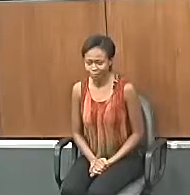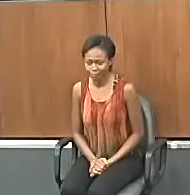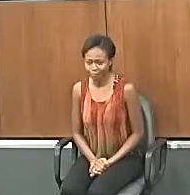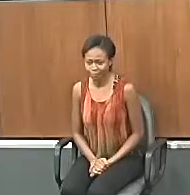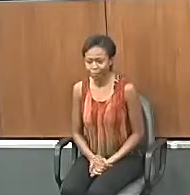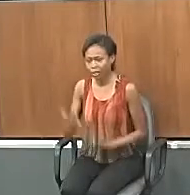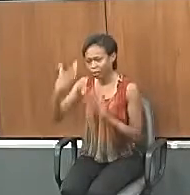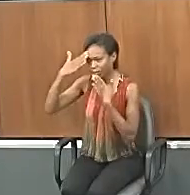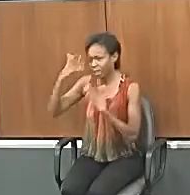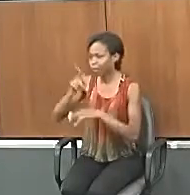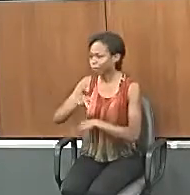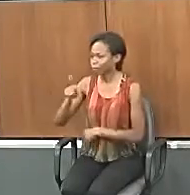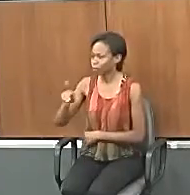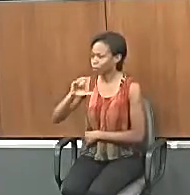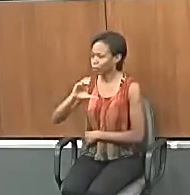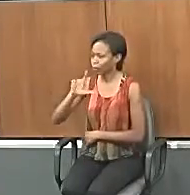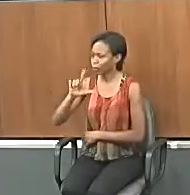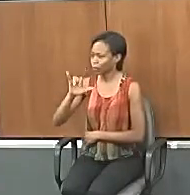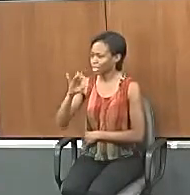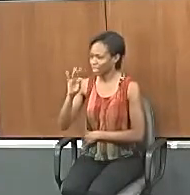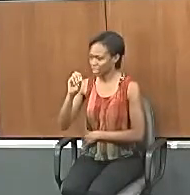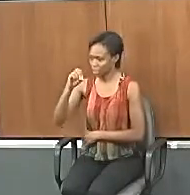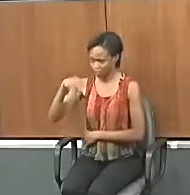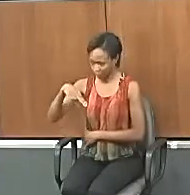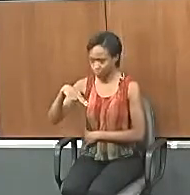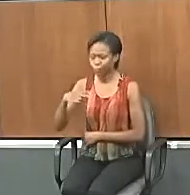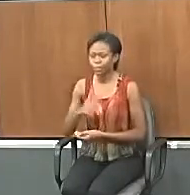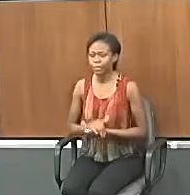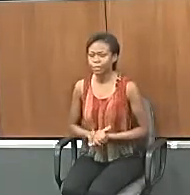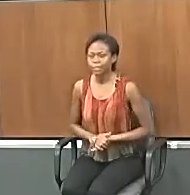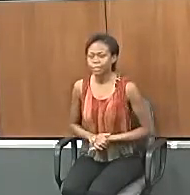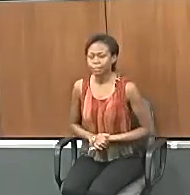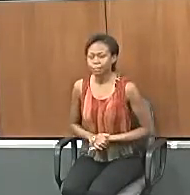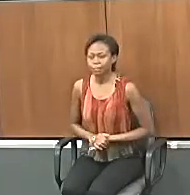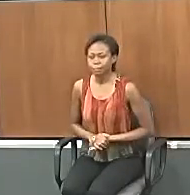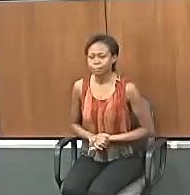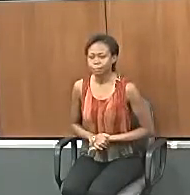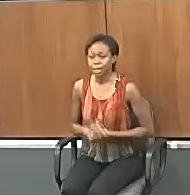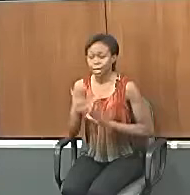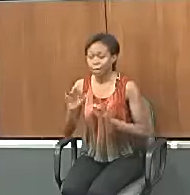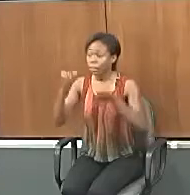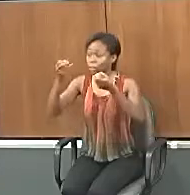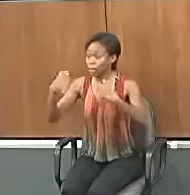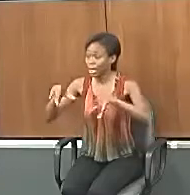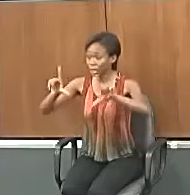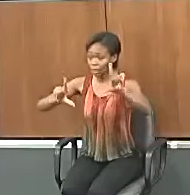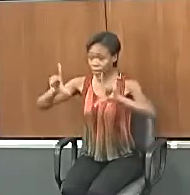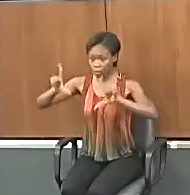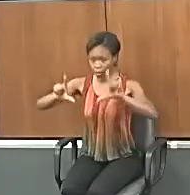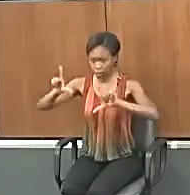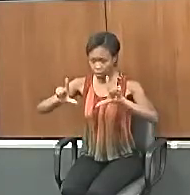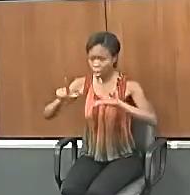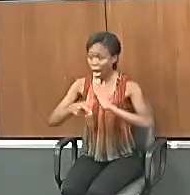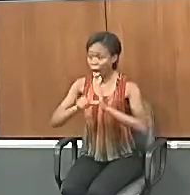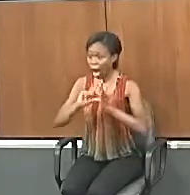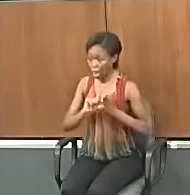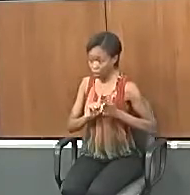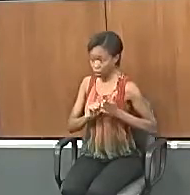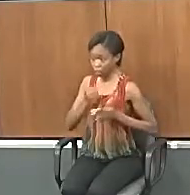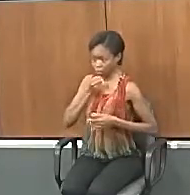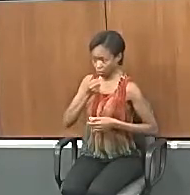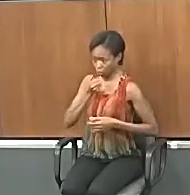professor cleiton e gostaria só para nominar para televisão a prova foi do professor